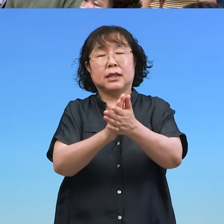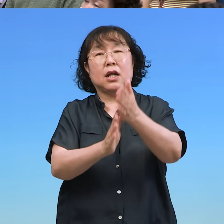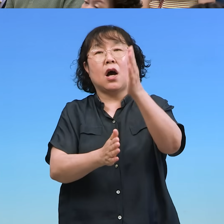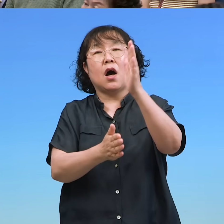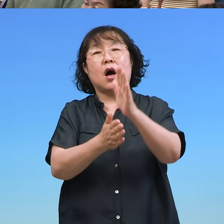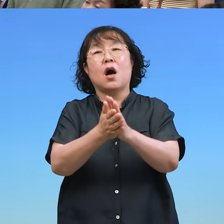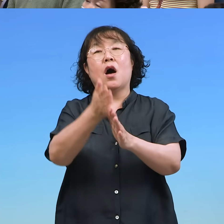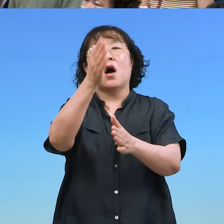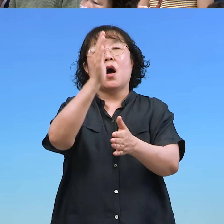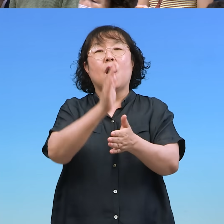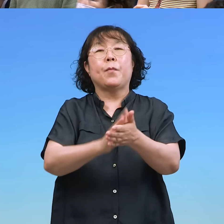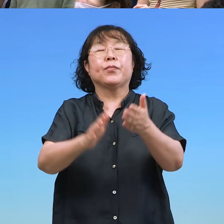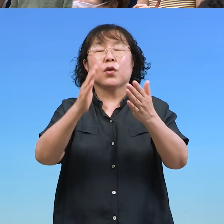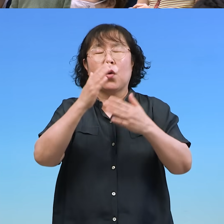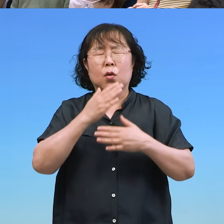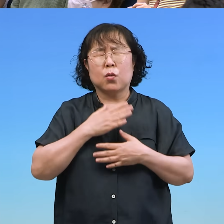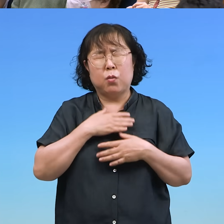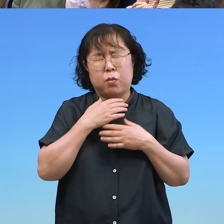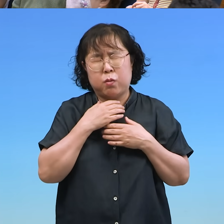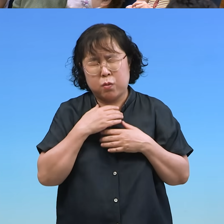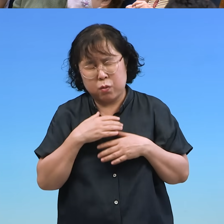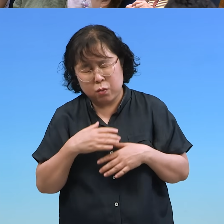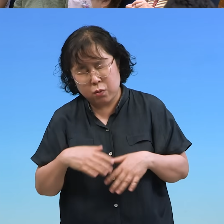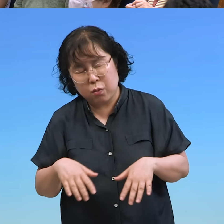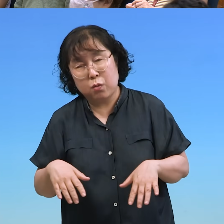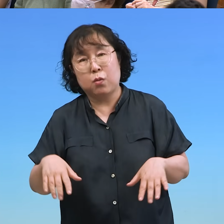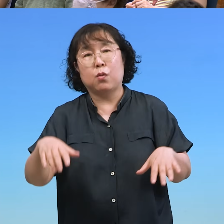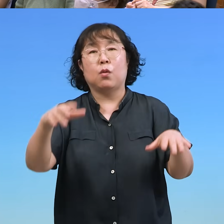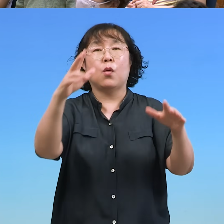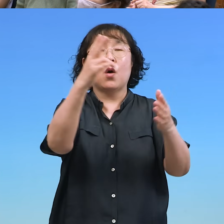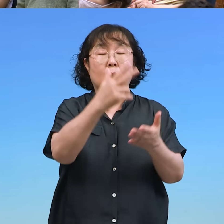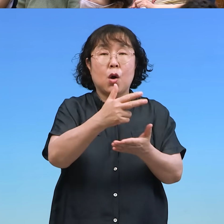끝은 없고 고네요.